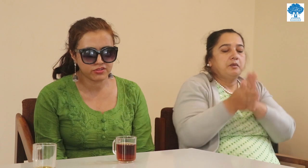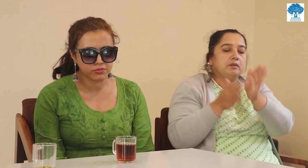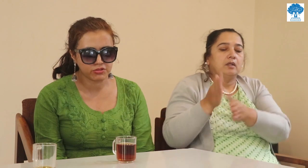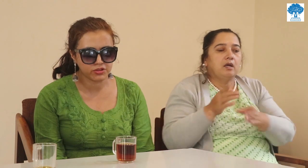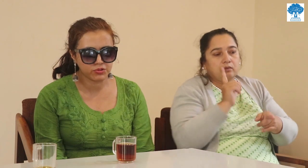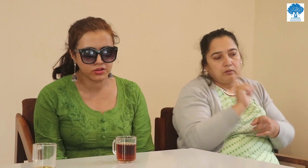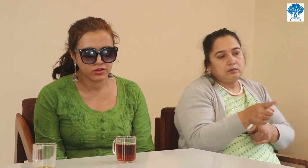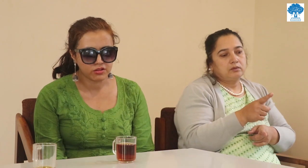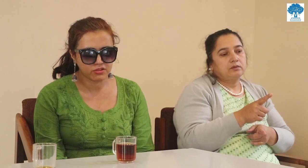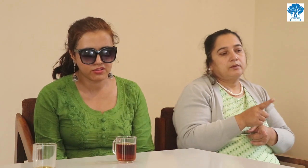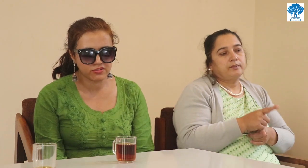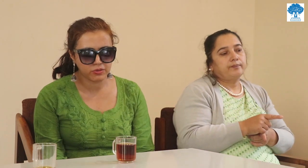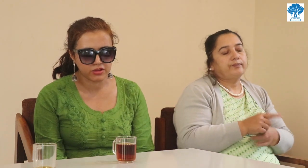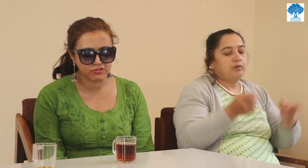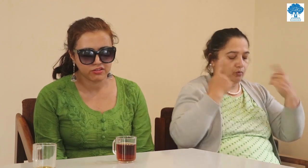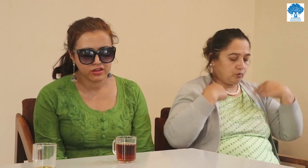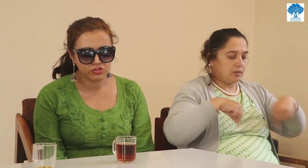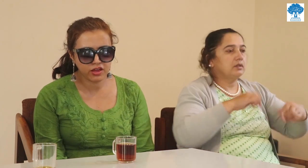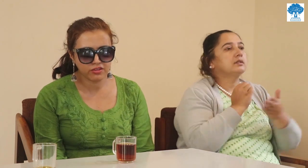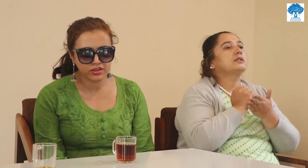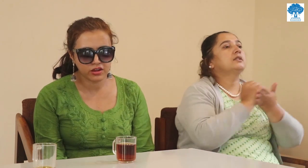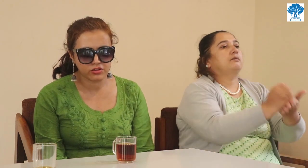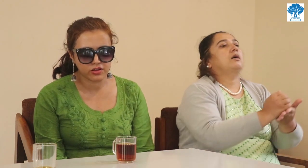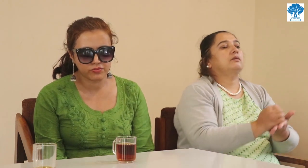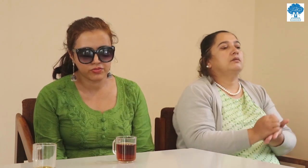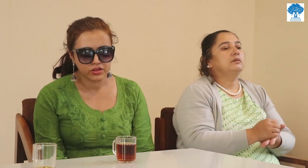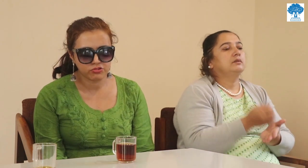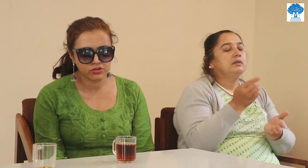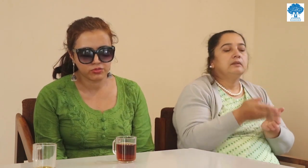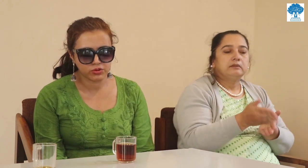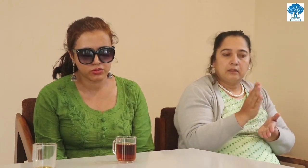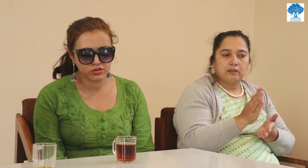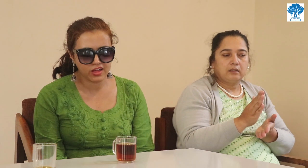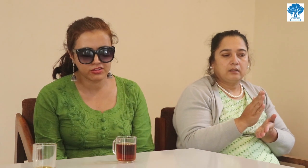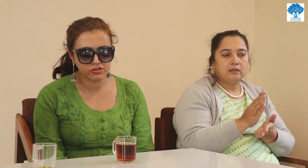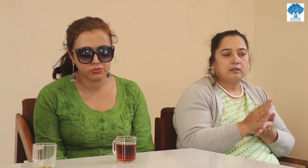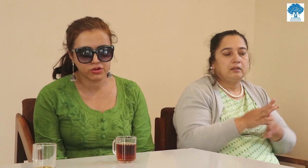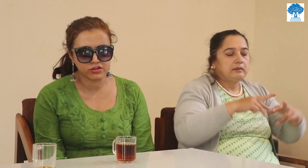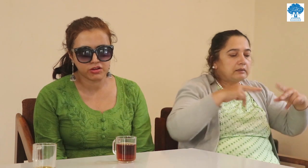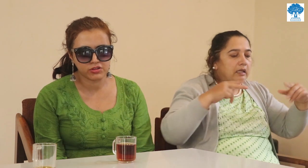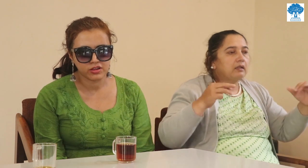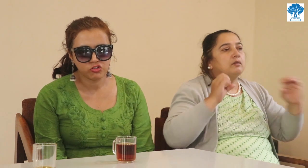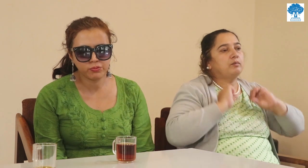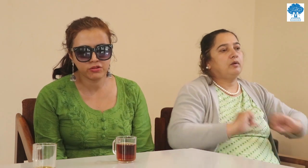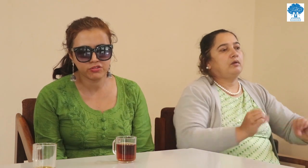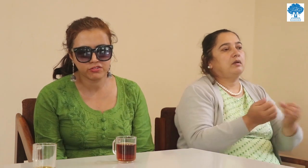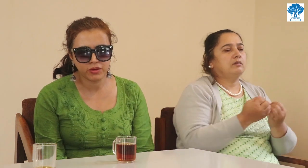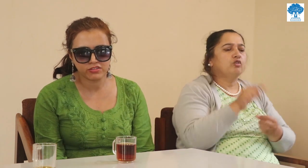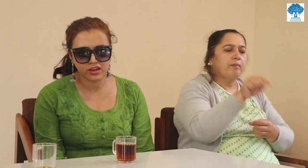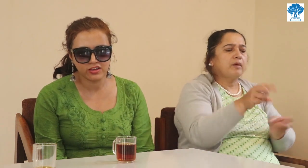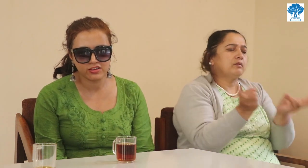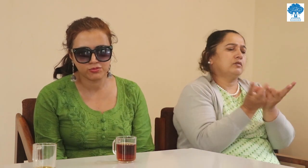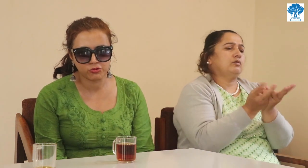योजनाहरू होस् अथवा जति पनि स्वास्थ्य सेवाहरू छ त्यहाँ जाँदा जुन साधनहरू प्रयोग गर्नुहुँदा तपाईँहरू